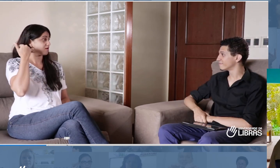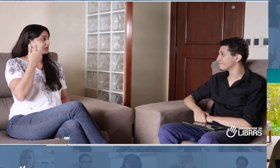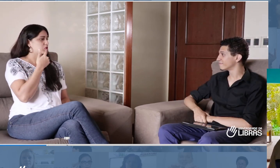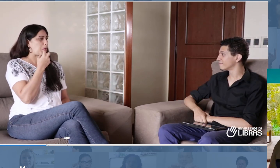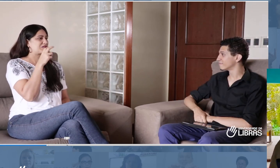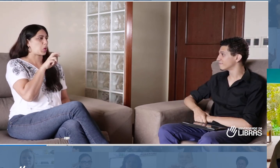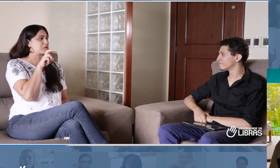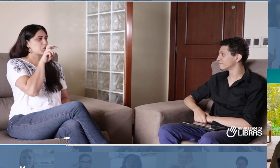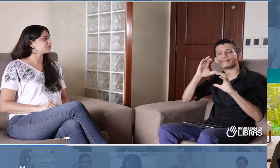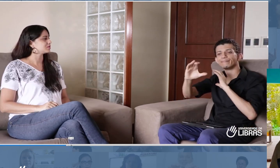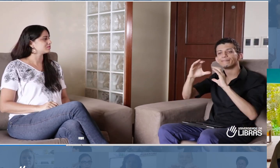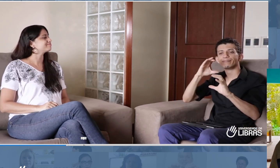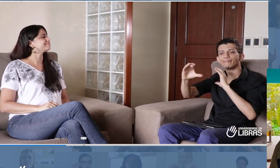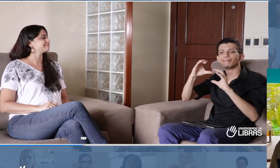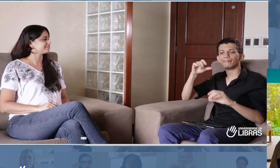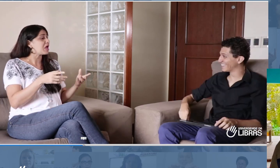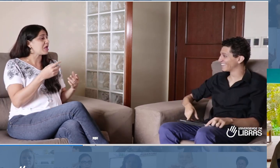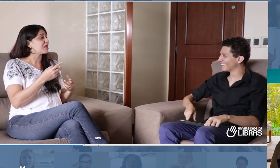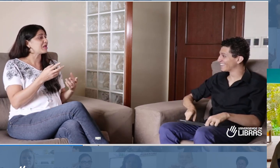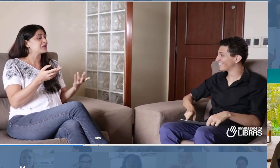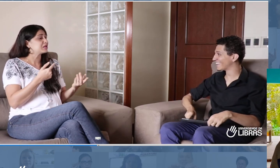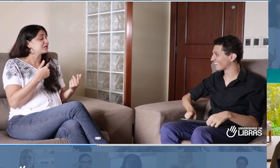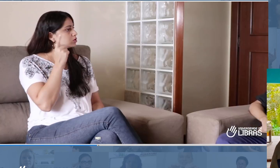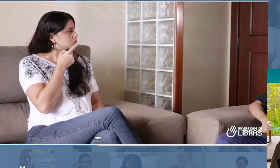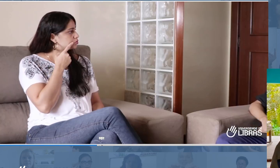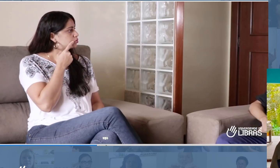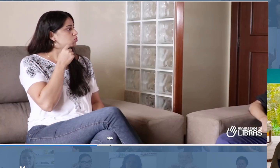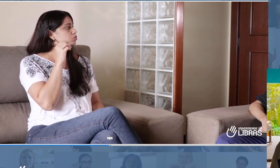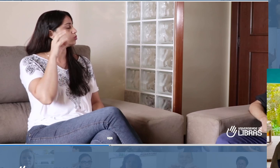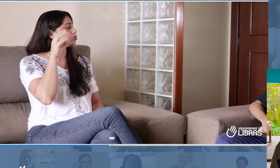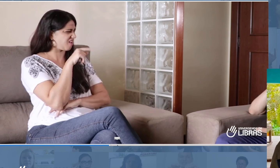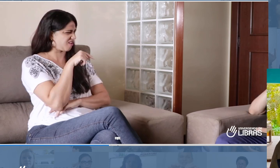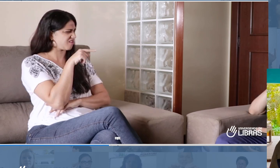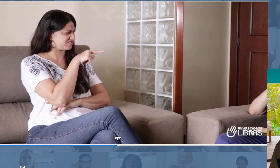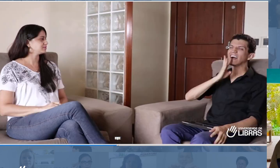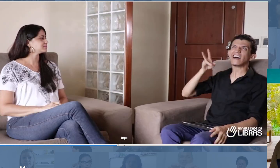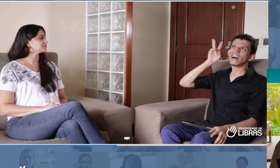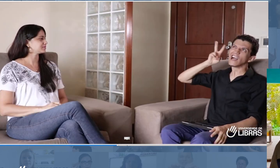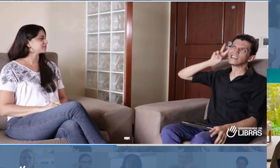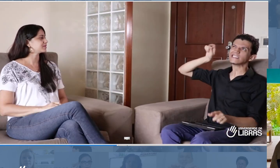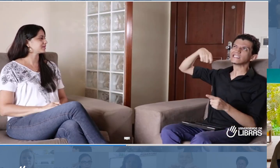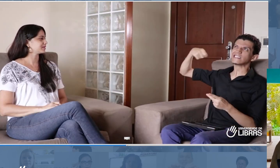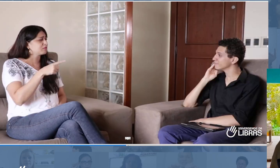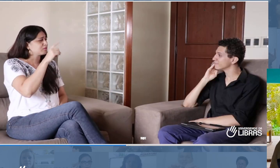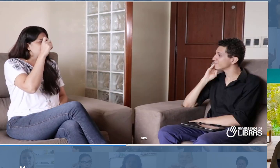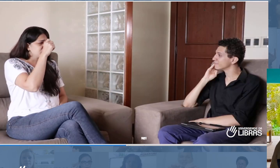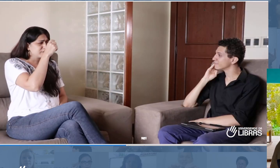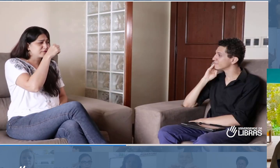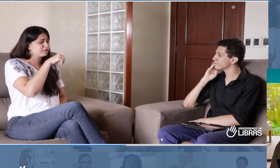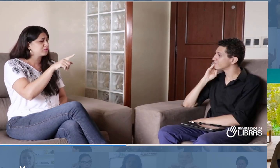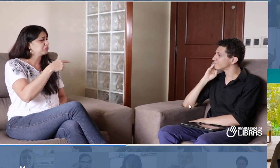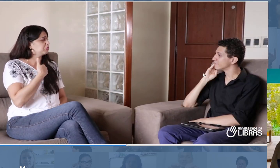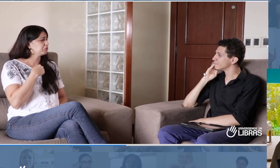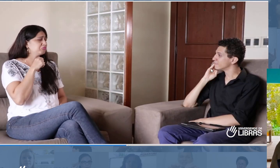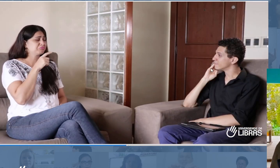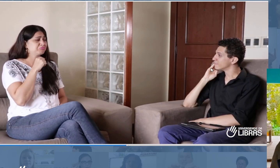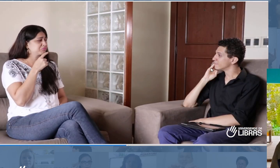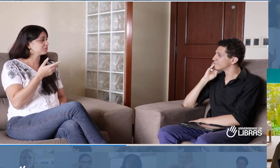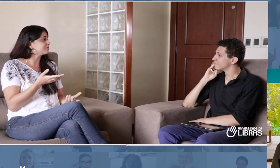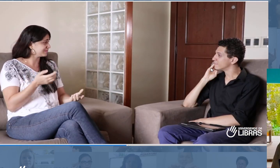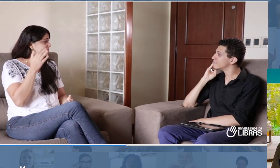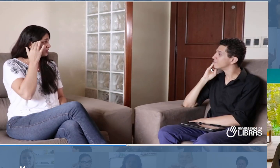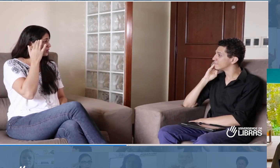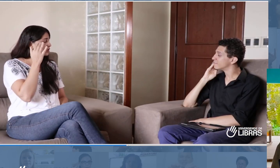em Libras com a Luana. Mas à medida em que a gente vai avançando, você vai perceber que eu estou assim,